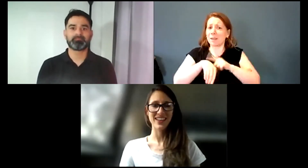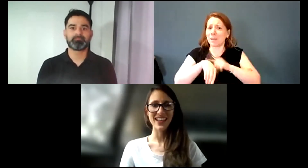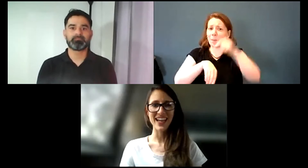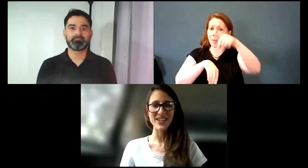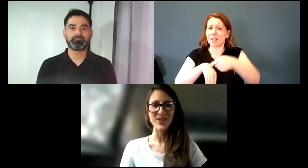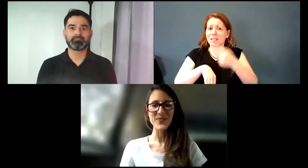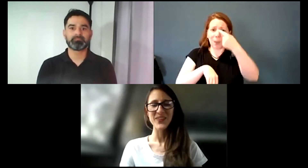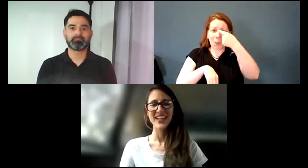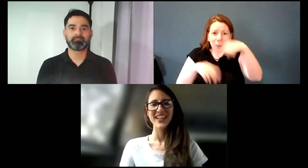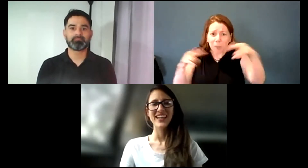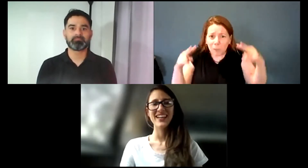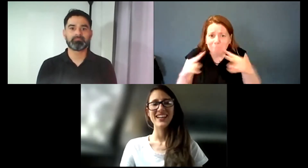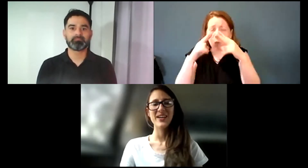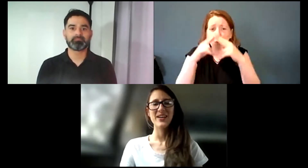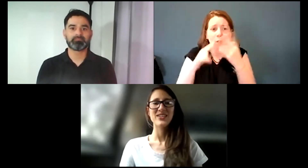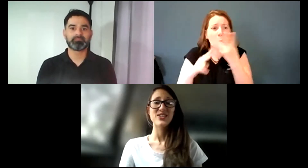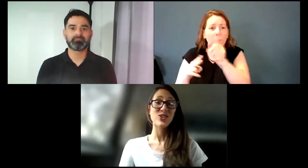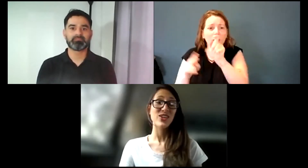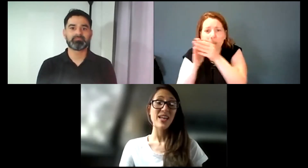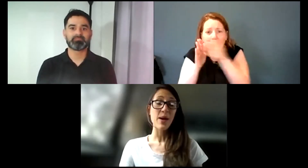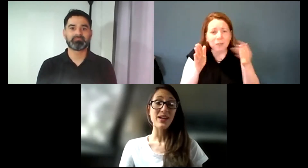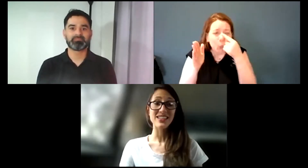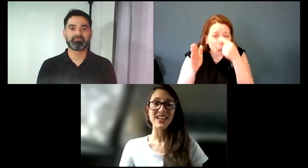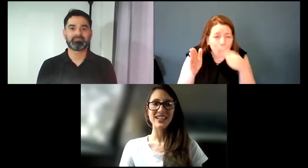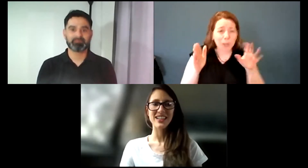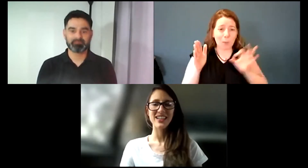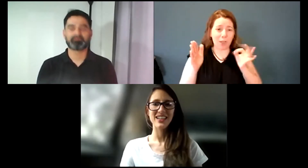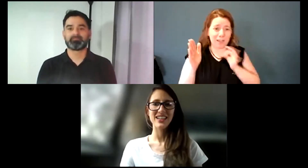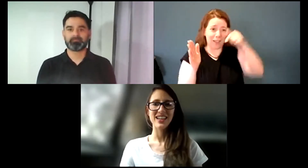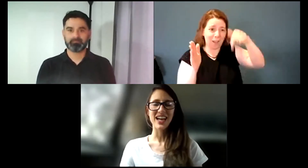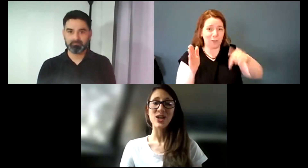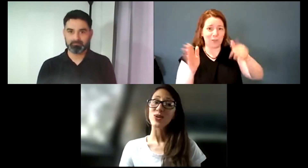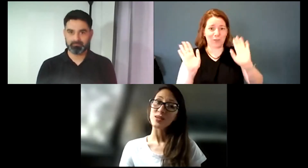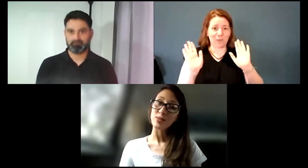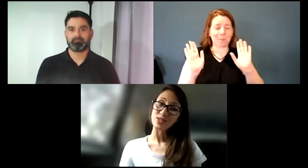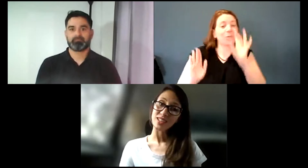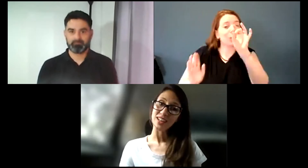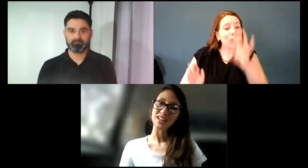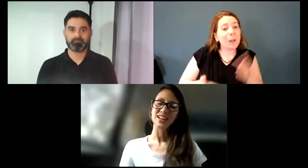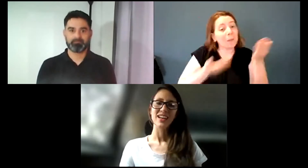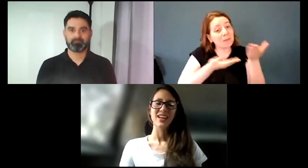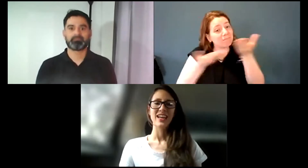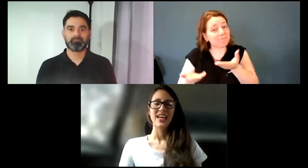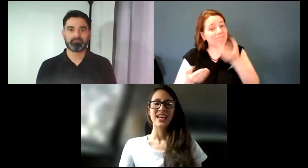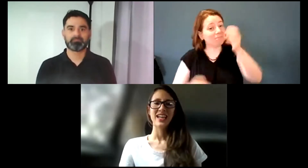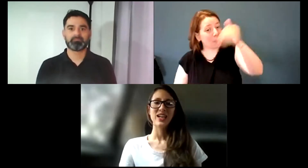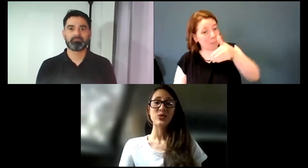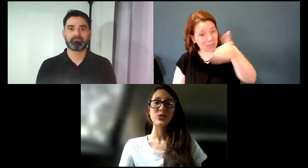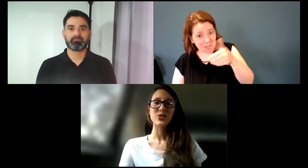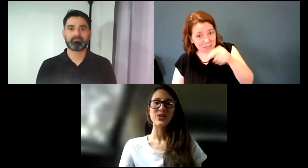del año. Solo quería pasar, ayer lo hicimos en el curso